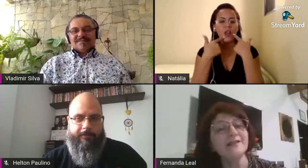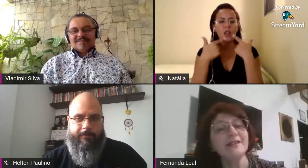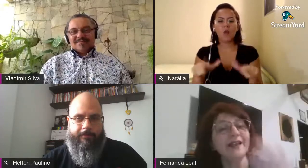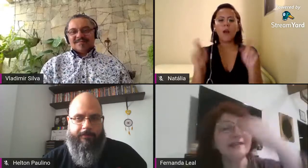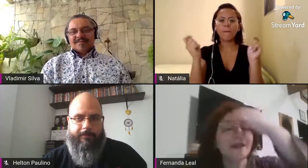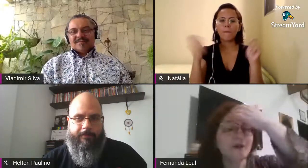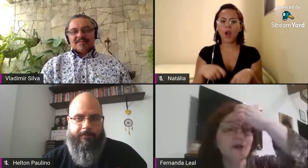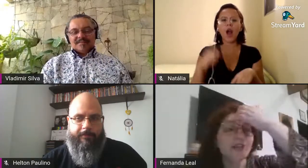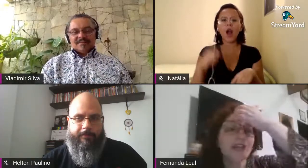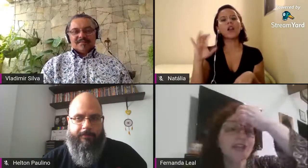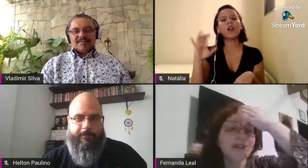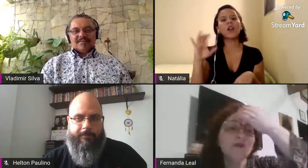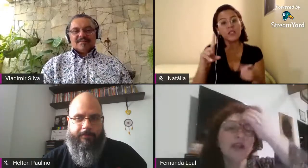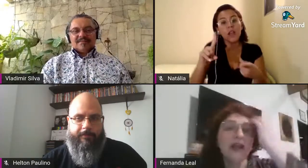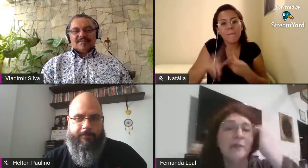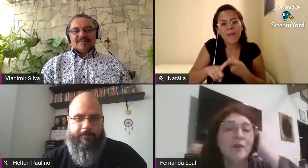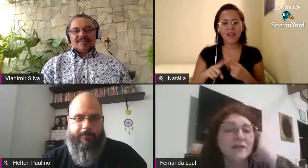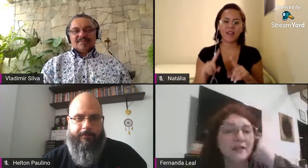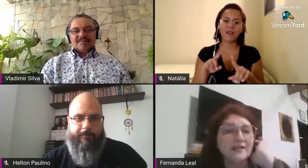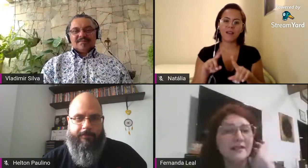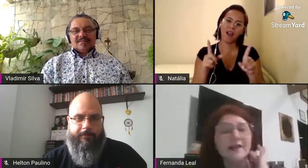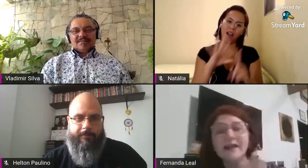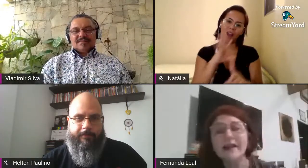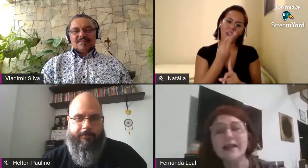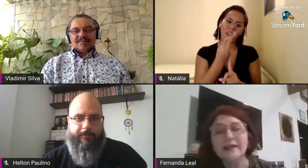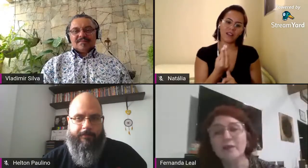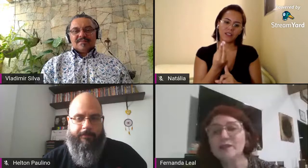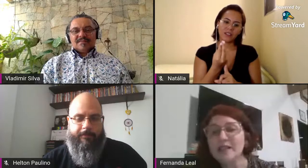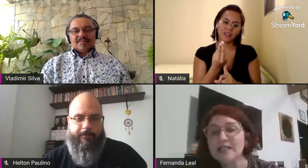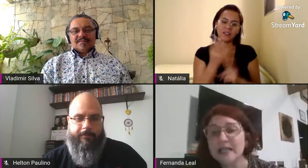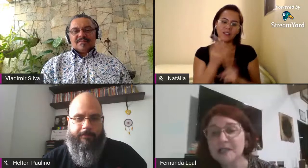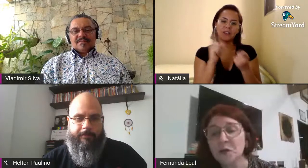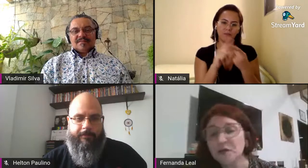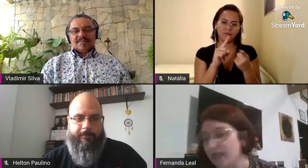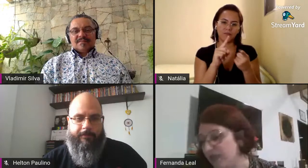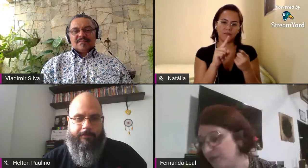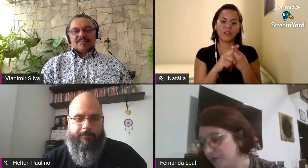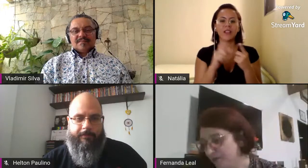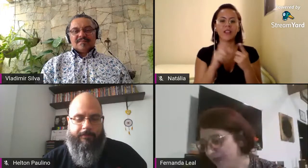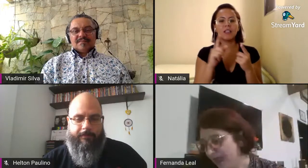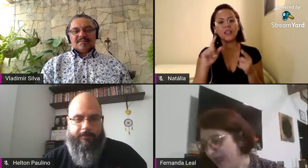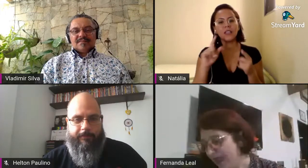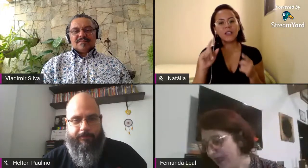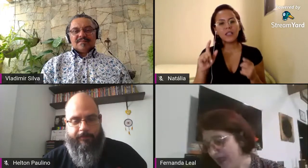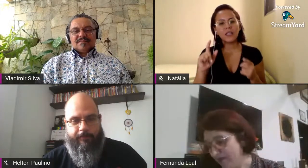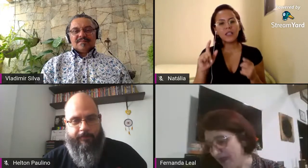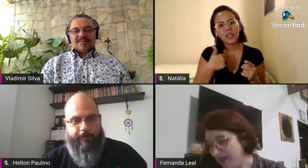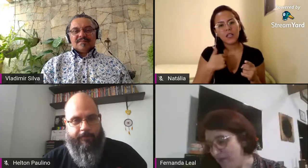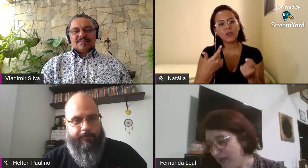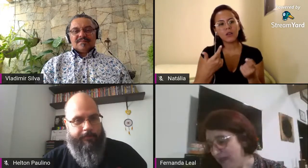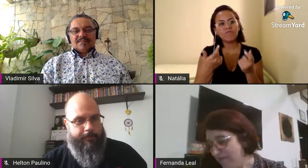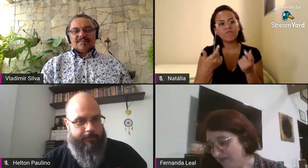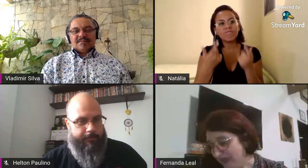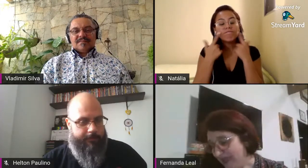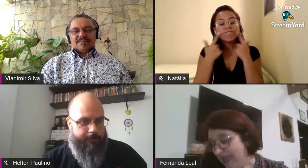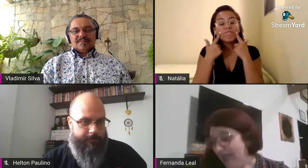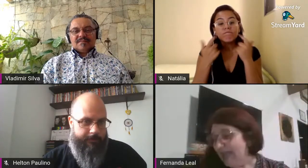também nessa direção. E eu queria ressaltar a importância de vocês nesse contexto.